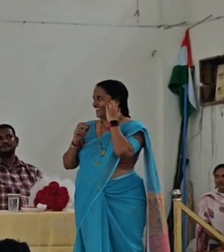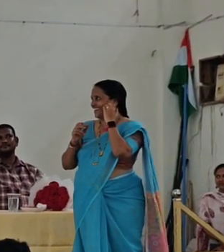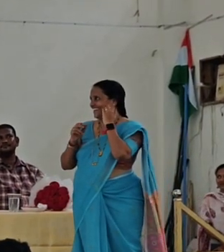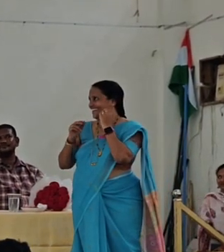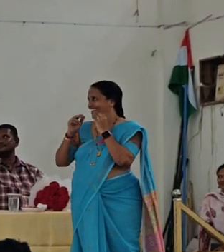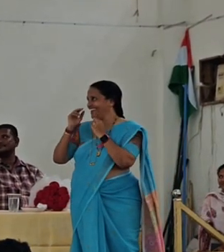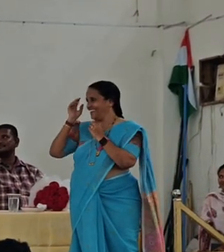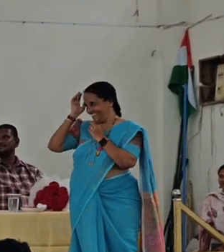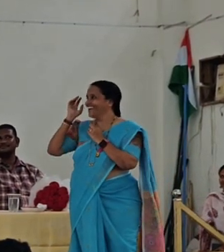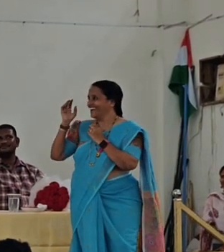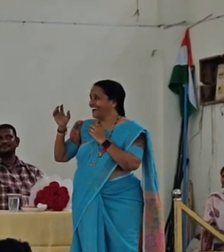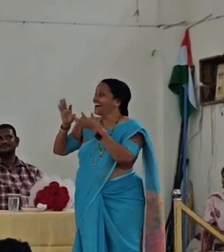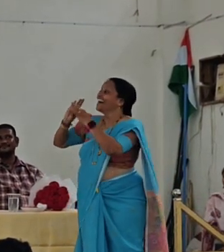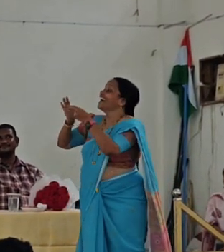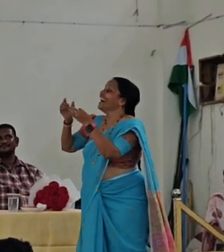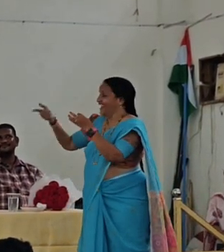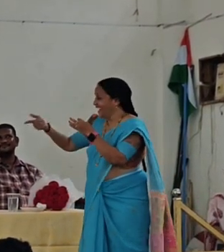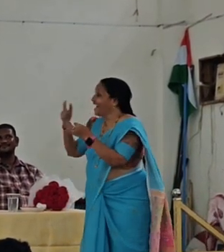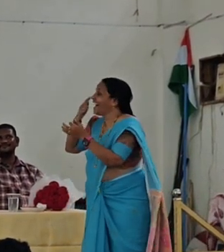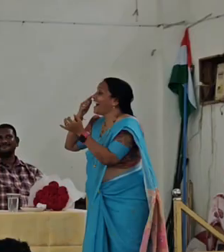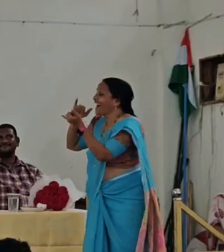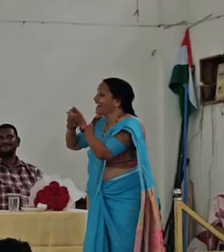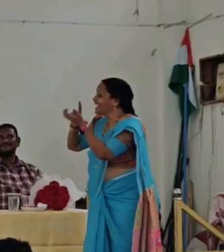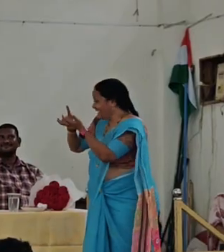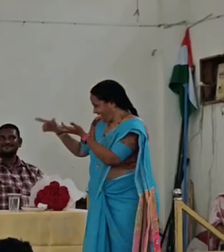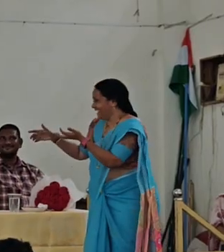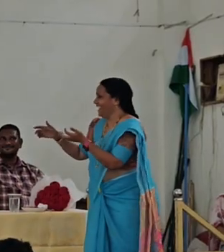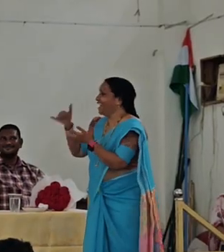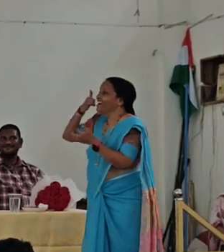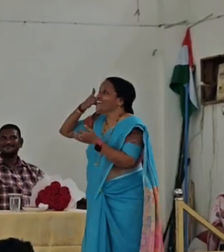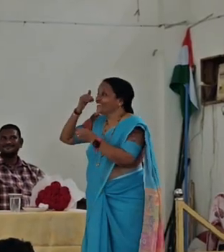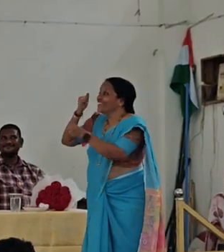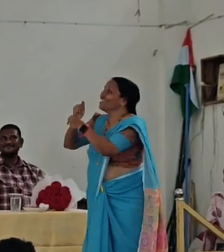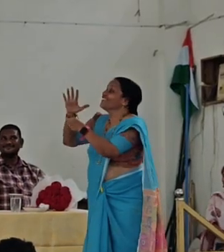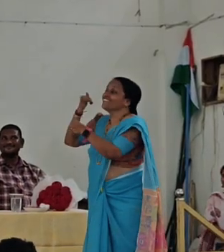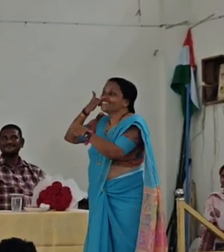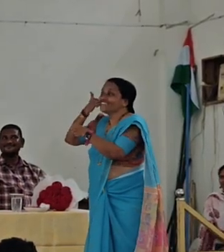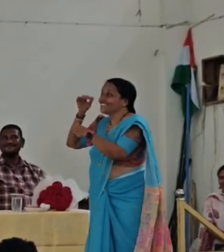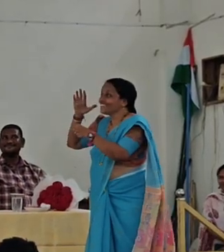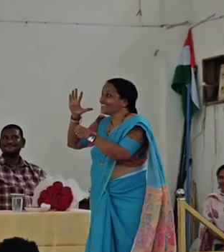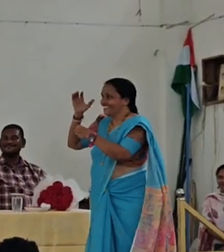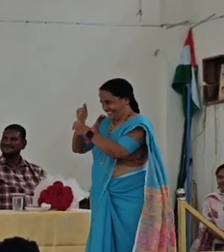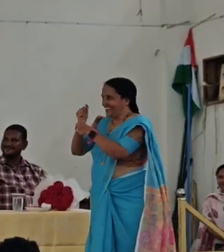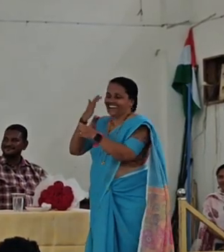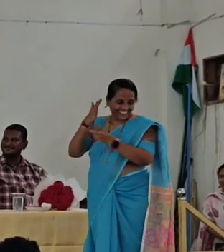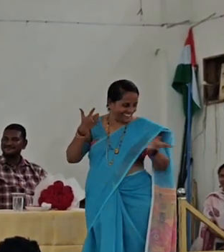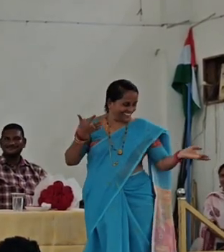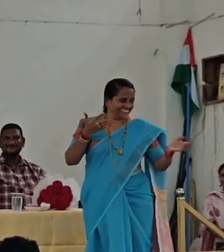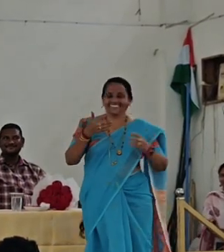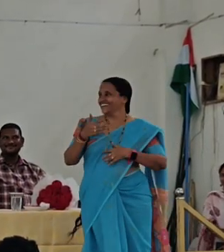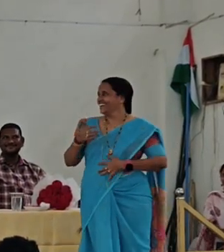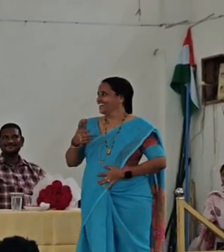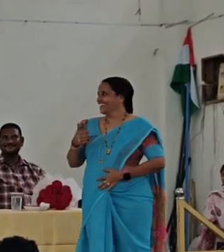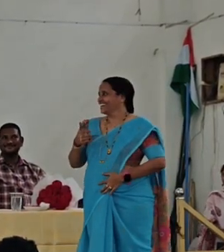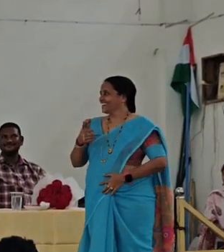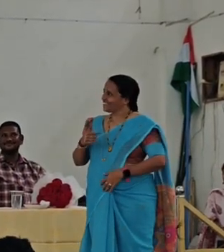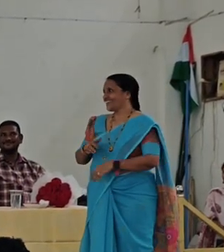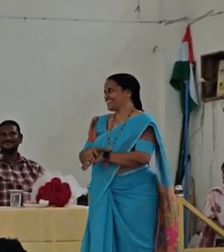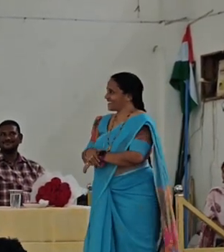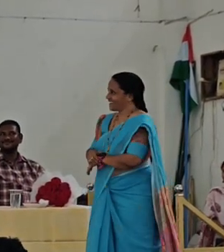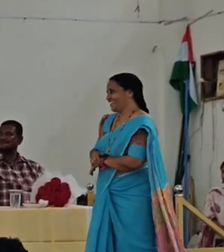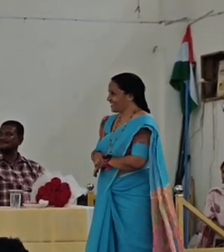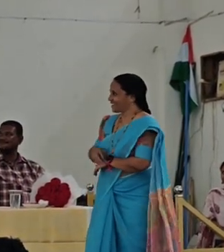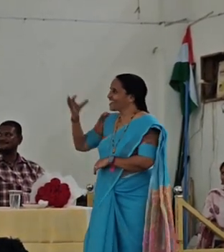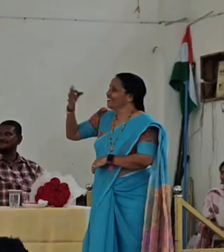టైప్లో 4G ఇస్తే ఎయిర్టెల్ జియో మార్గా 5G ఇవ్వండి మాకు అని ఇప్పుడే కోరారు. తప్పనిసరిగా నెక్స్ట్